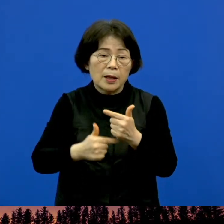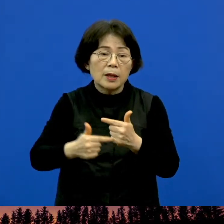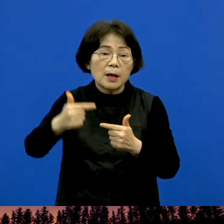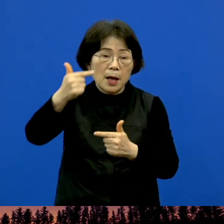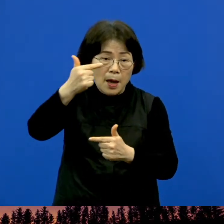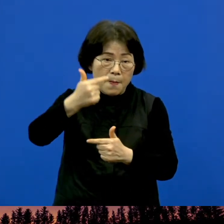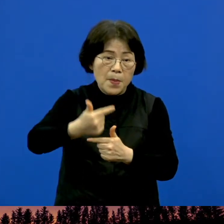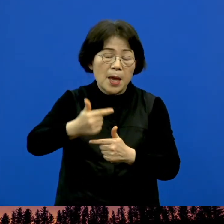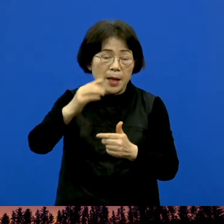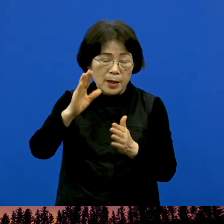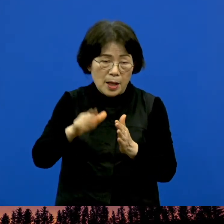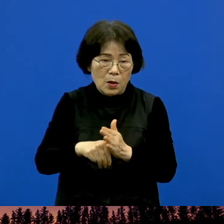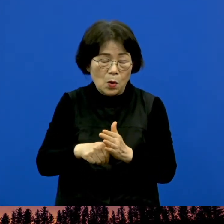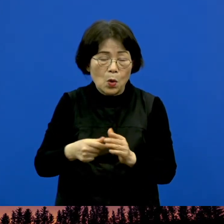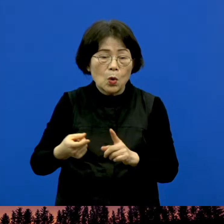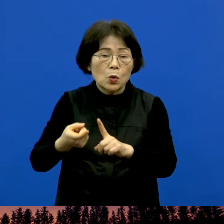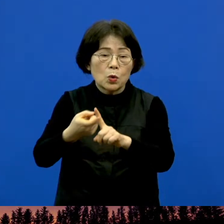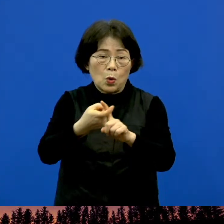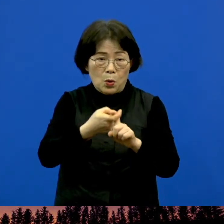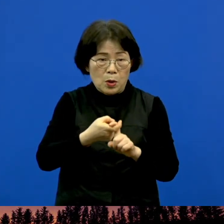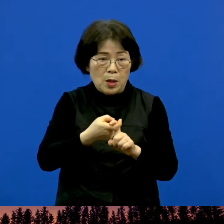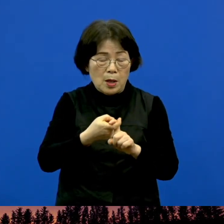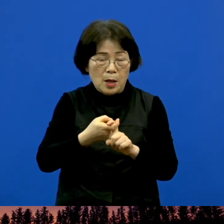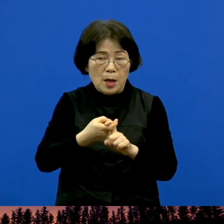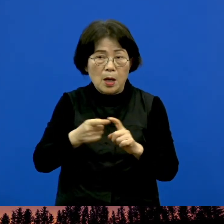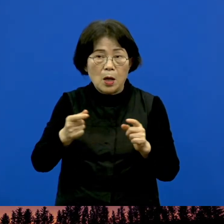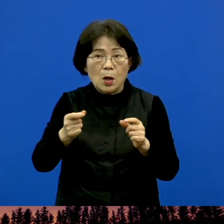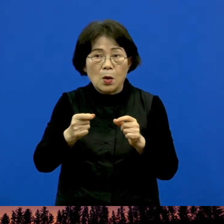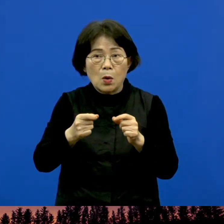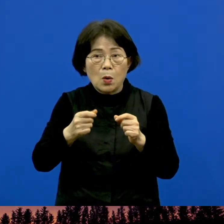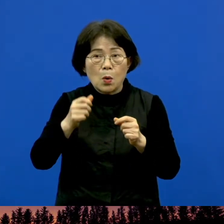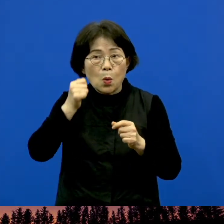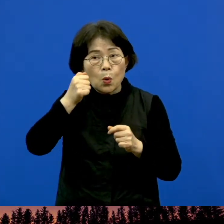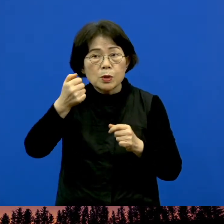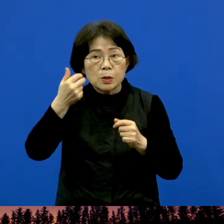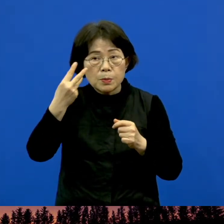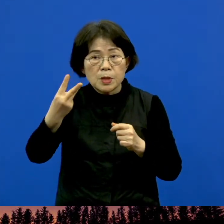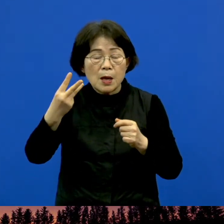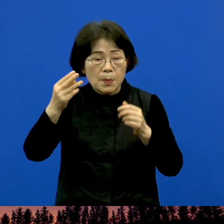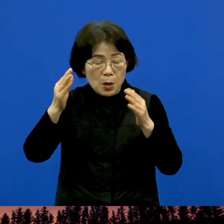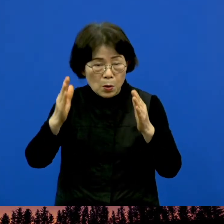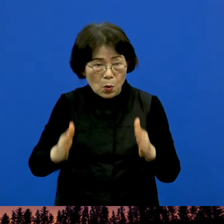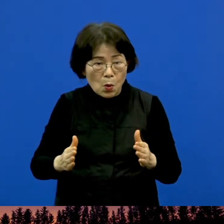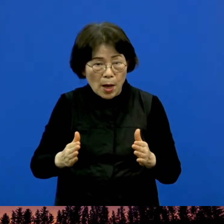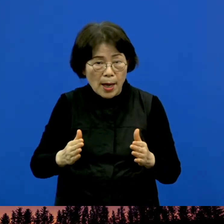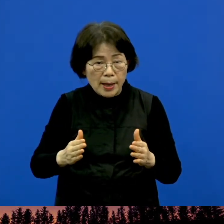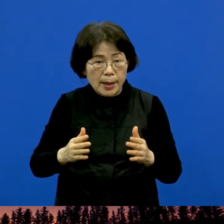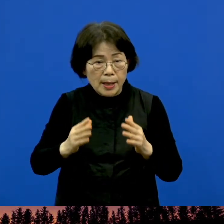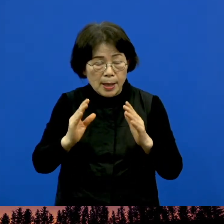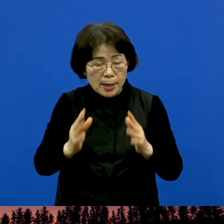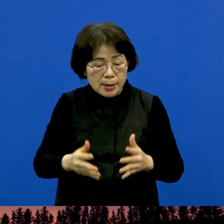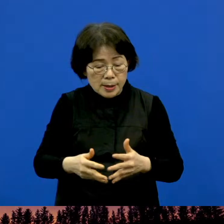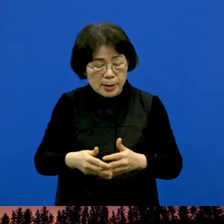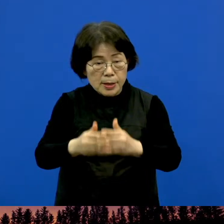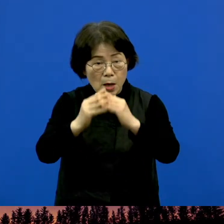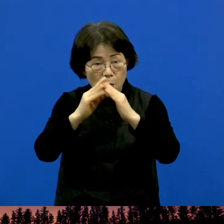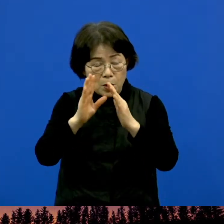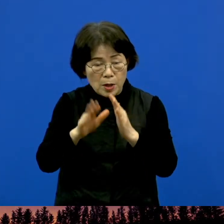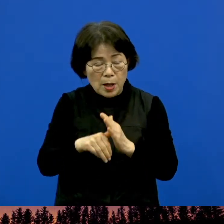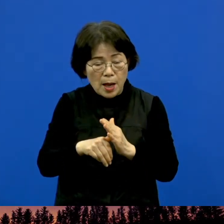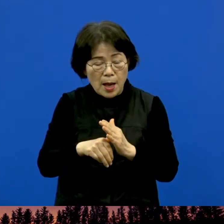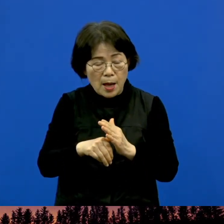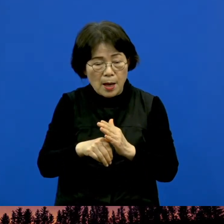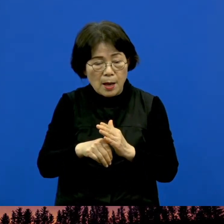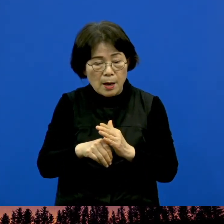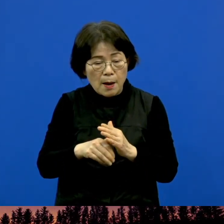느헤미야에서도 그렇죠. 동력의 원리입니다. 그렇게 53일 동안 급속하게 지어가는 그 과정에는 환상적인 동력들이